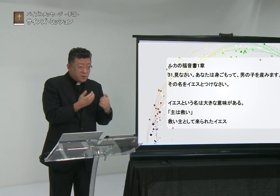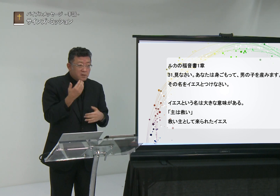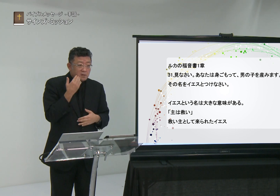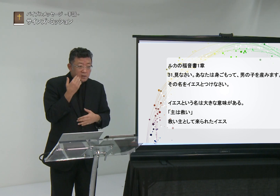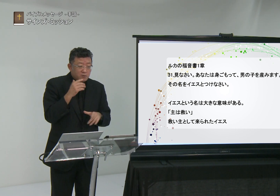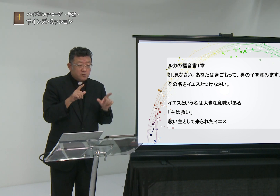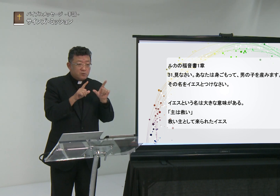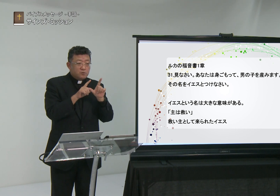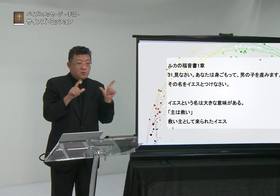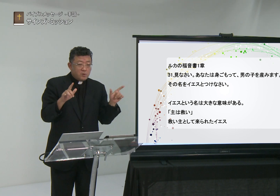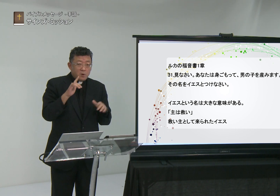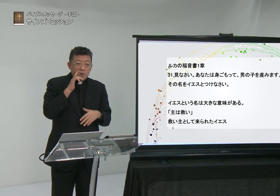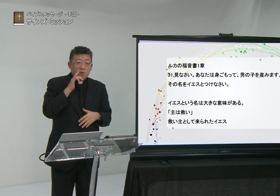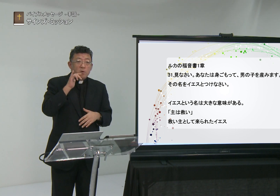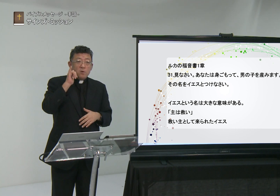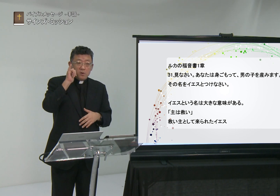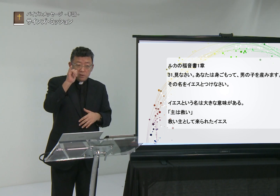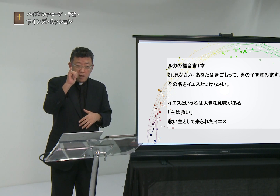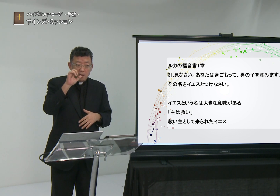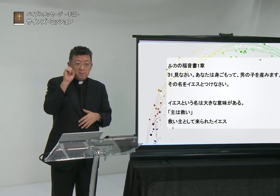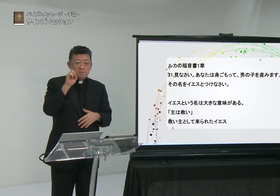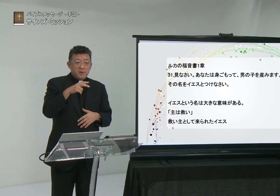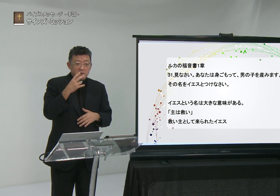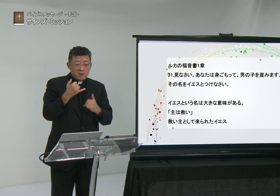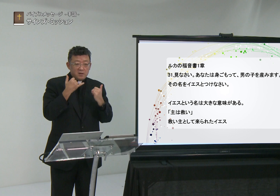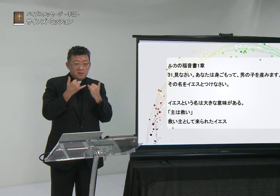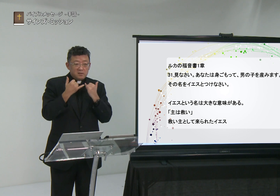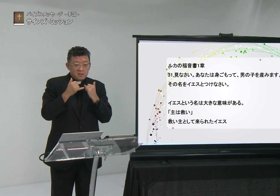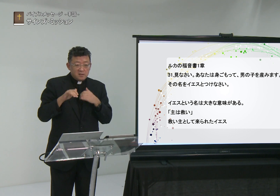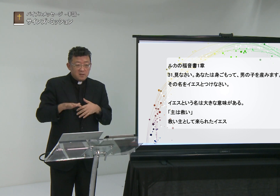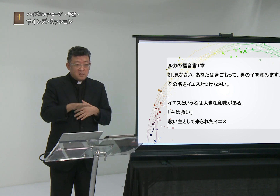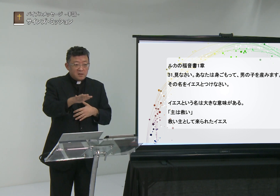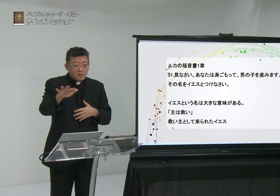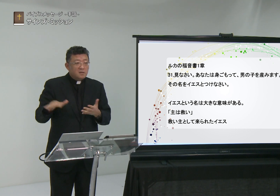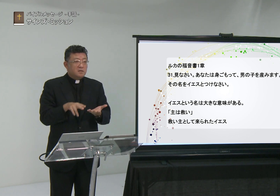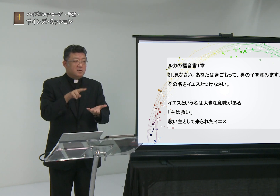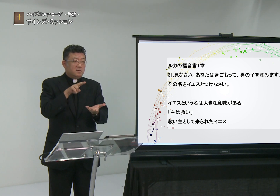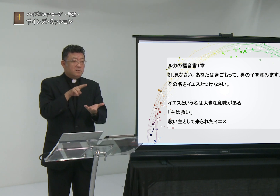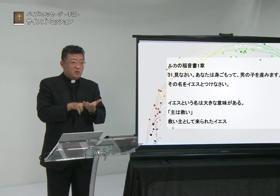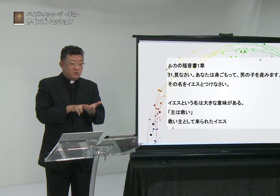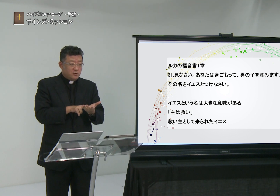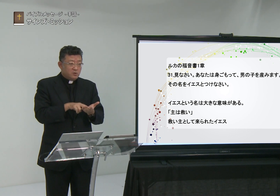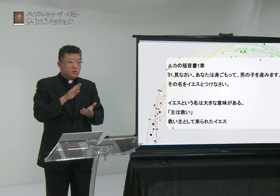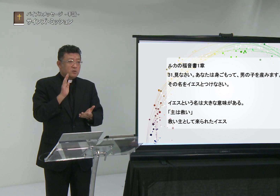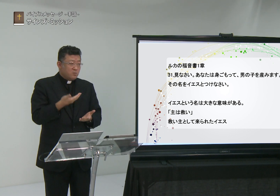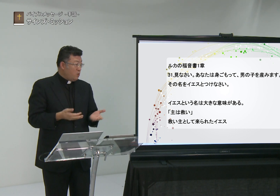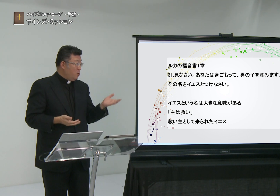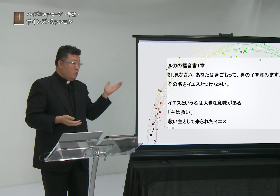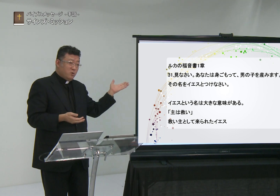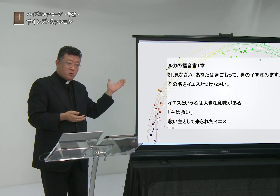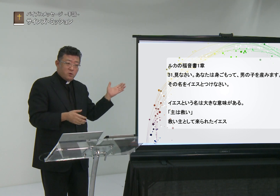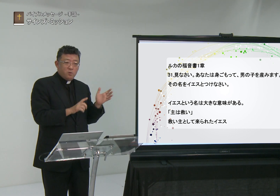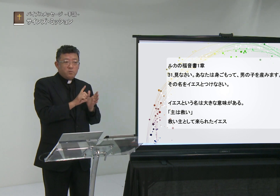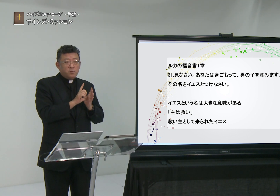名前を決める敬意を持っているのは普通は親か親戚が決めます